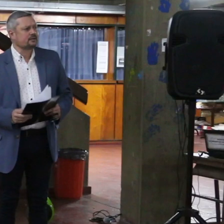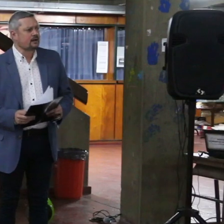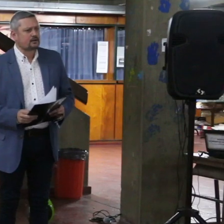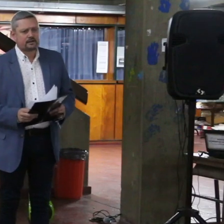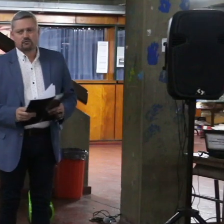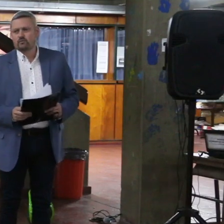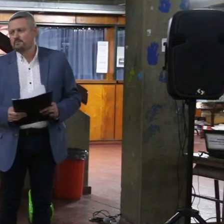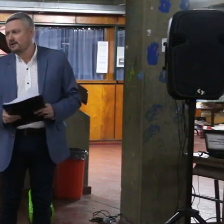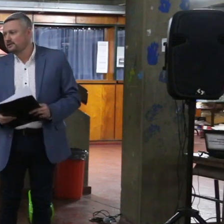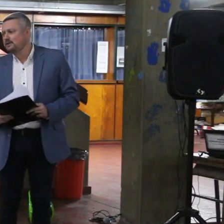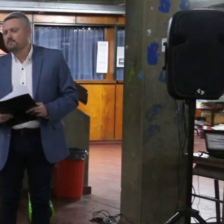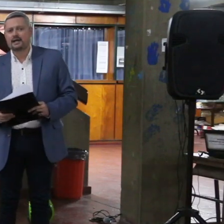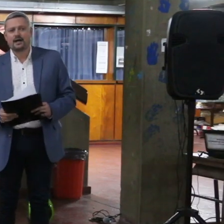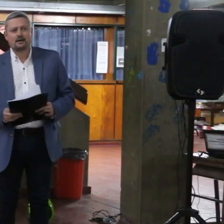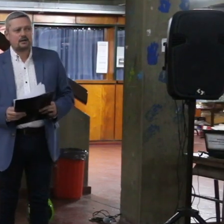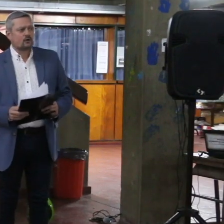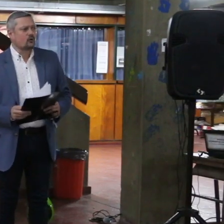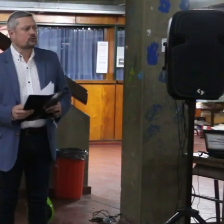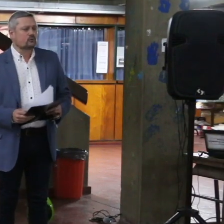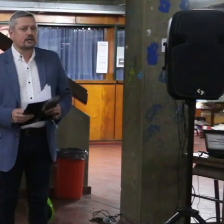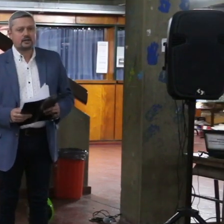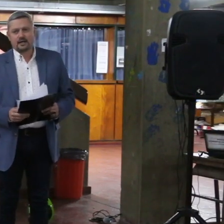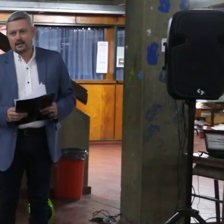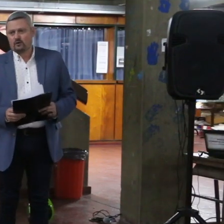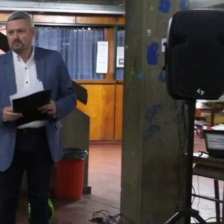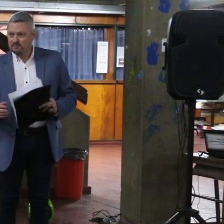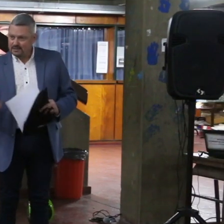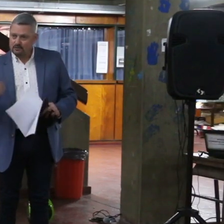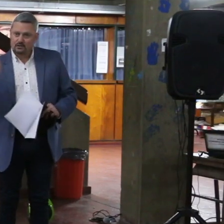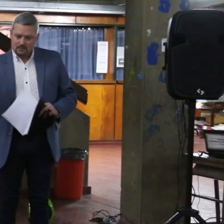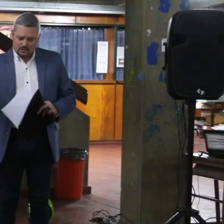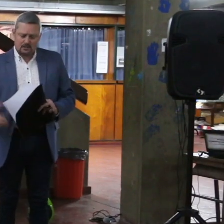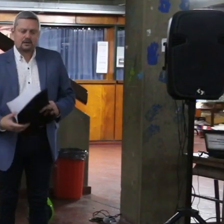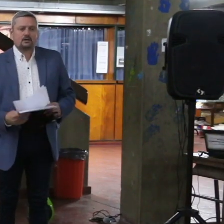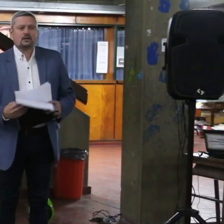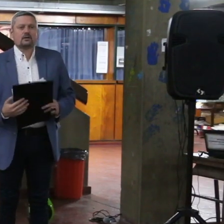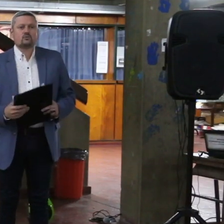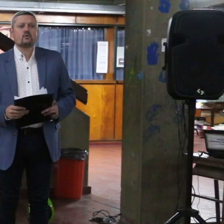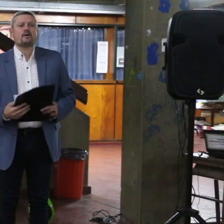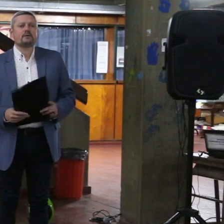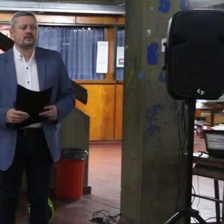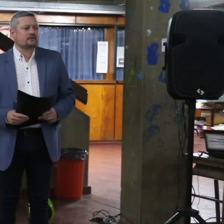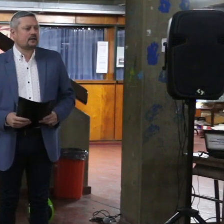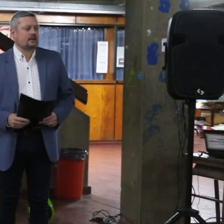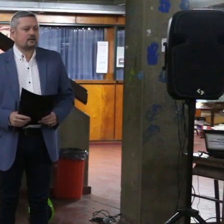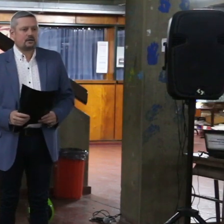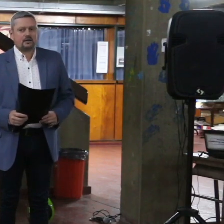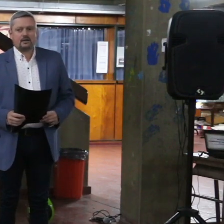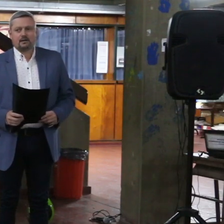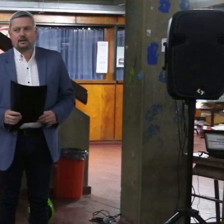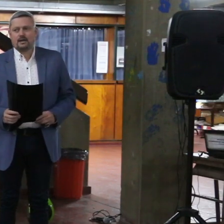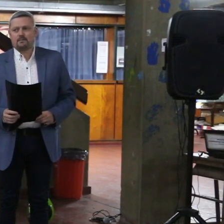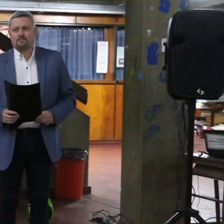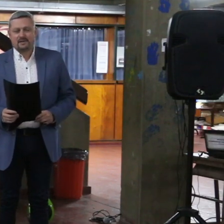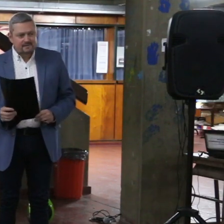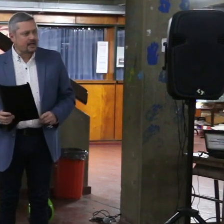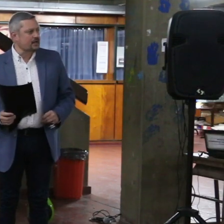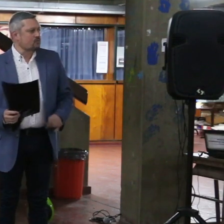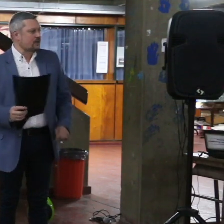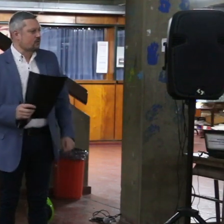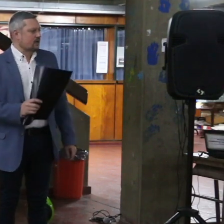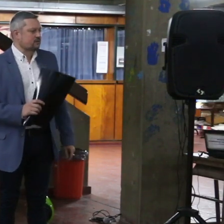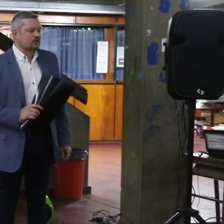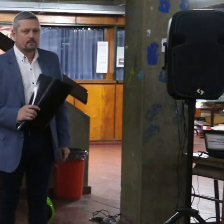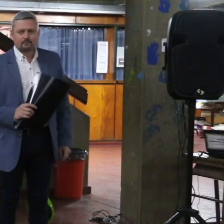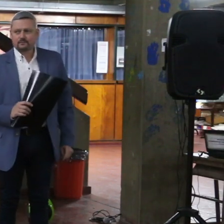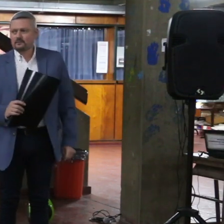pueden brindar de su expertise para construir ideas que nos permitan nuevamente pensar